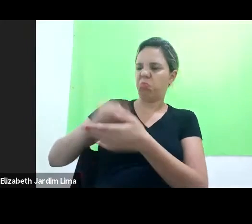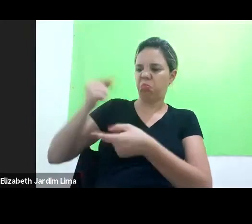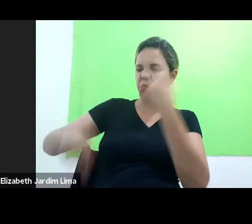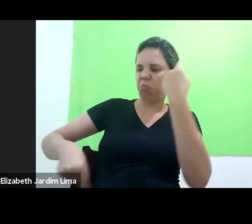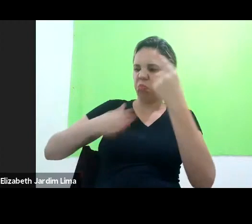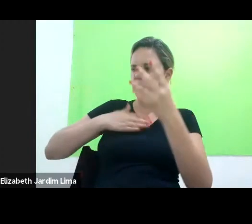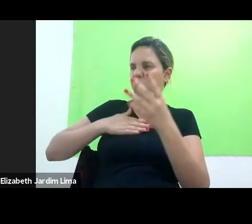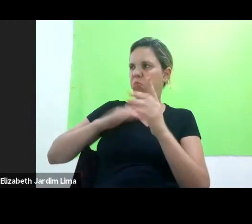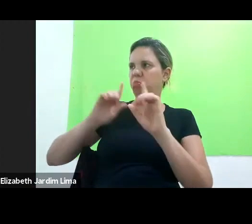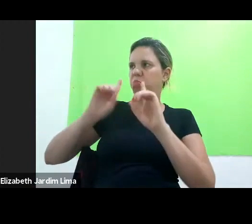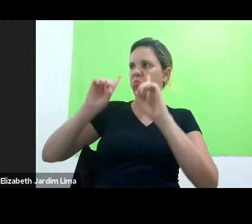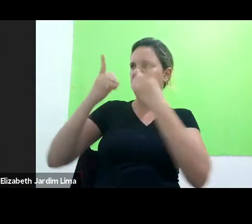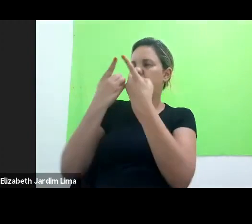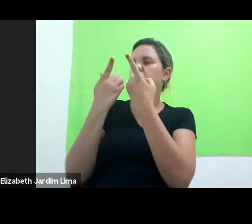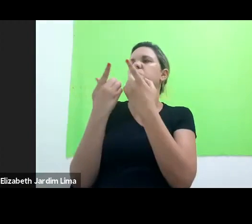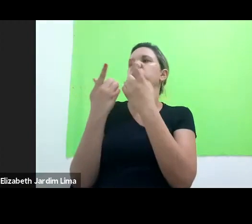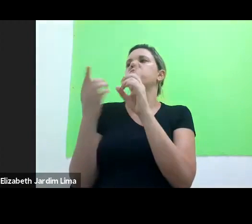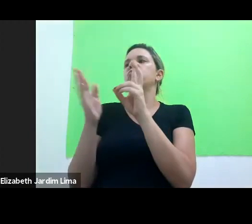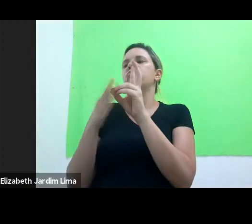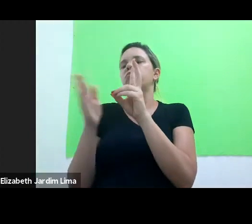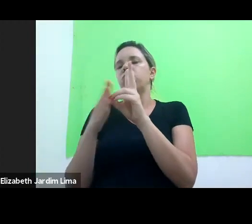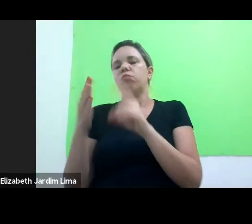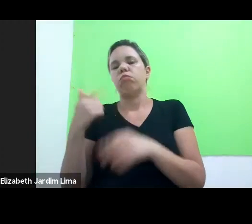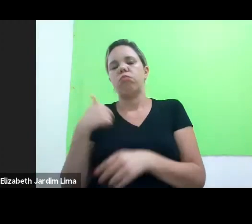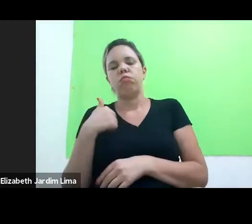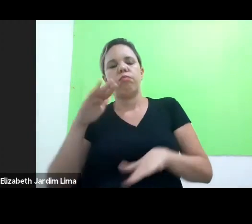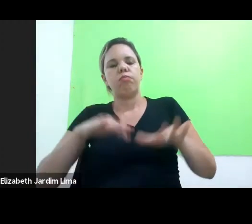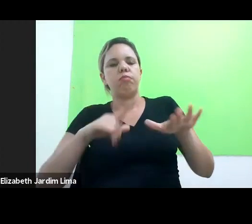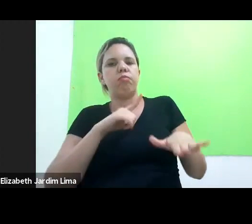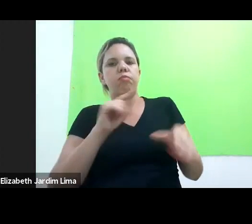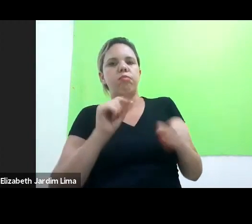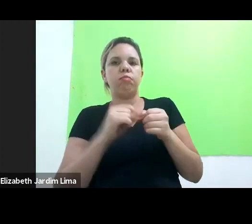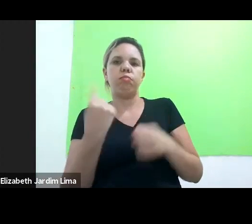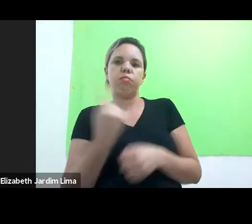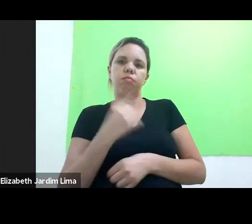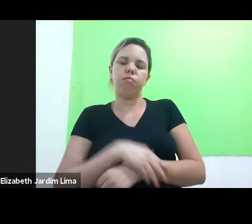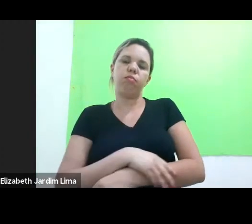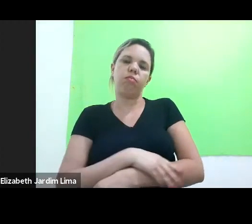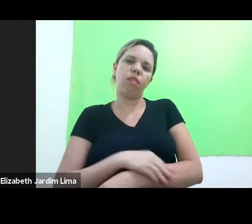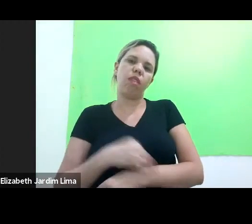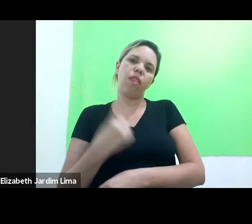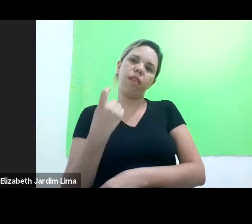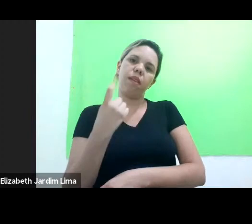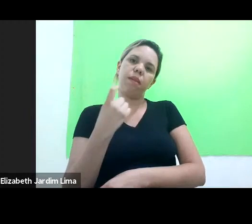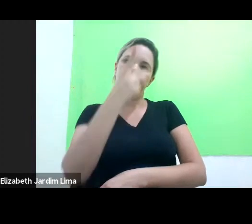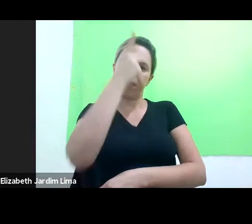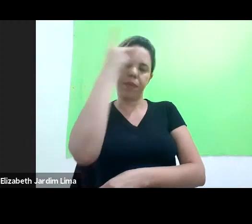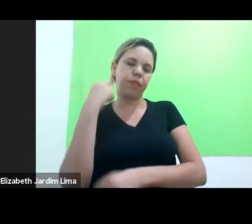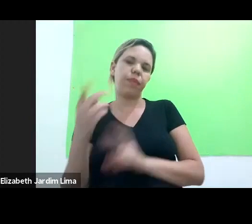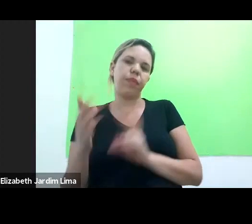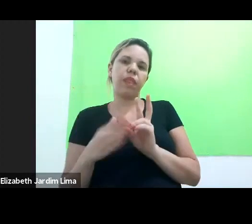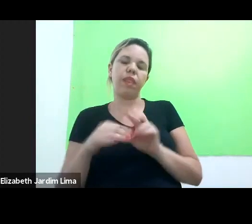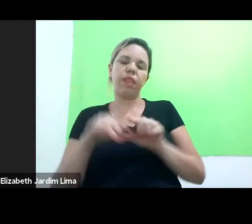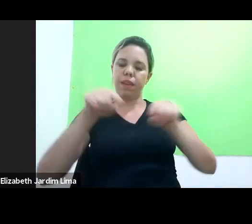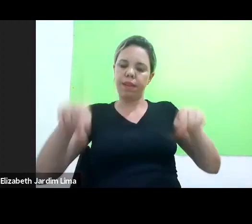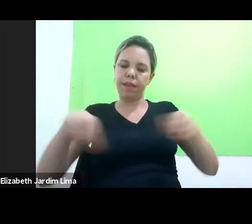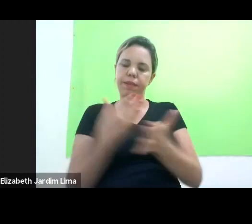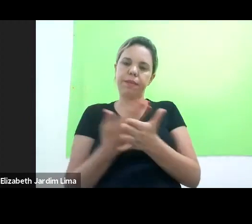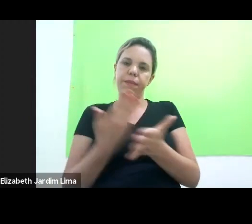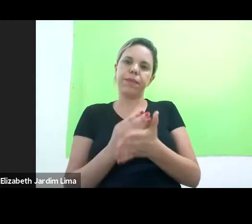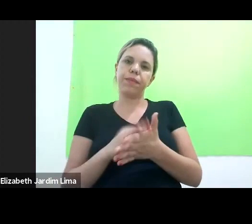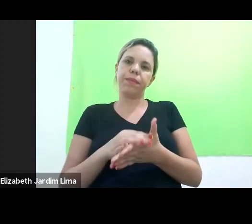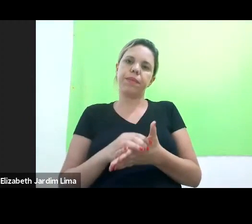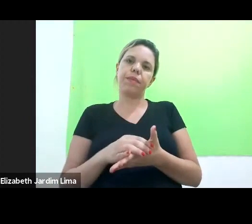para a minha realidade indígena. E muitas vezes eu tive que fazer isso sozinha, porque eu era a única indígena na minha sala de aula. E muitas